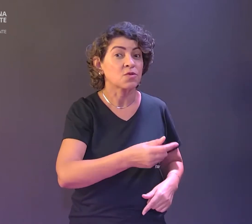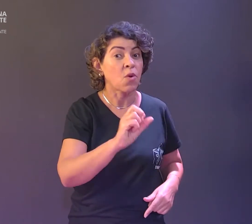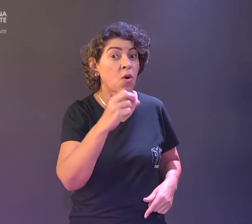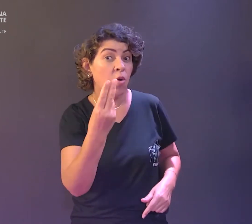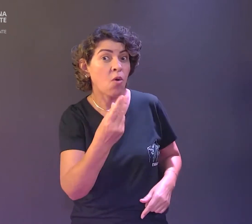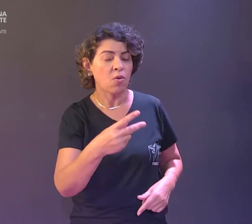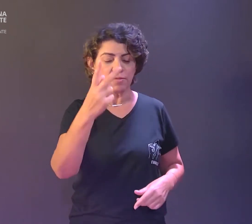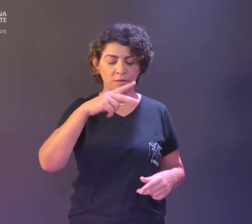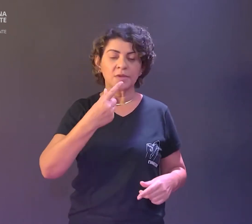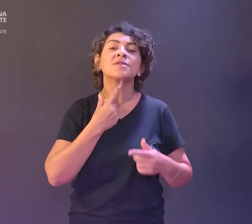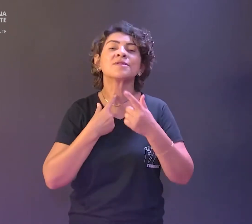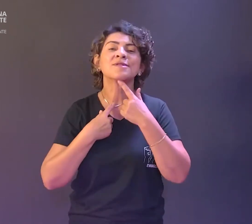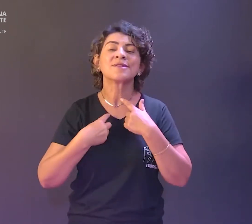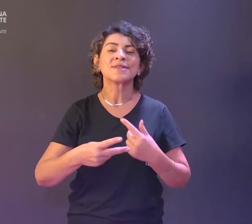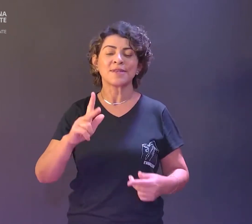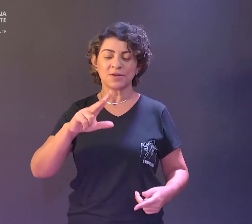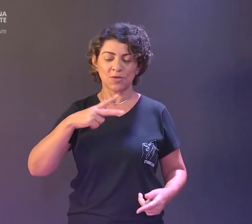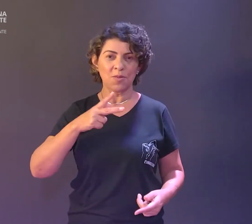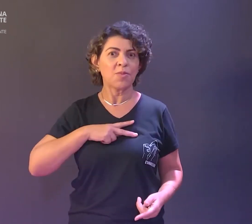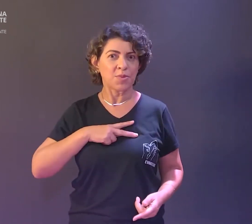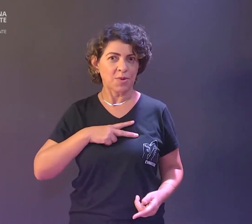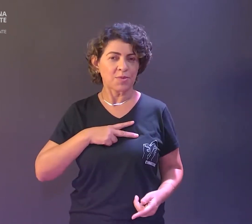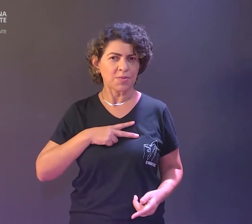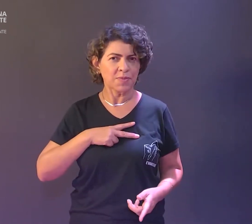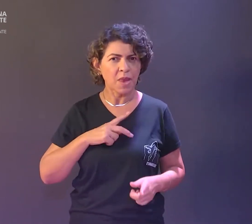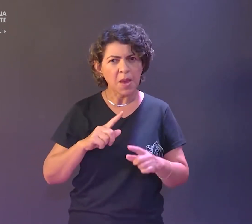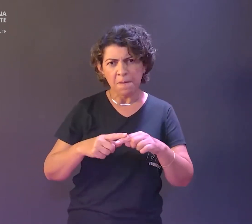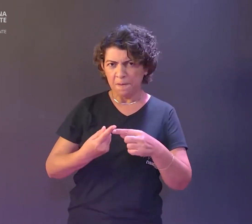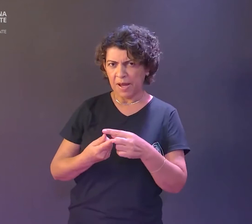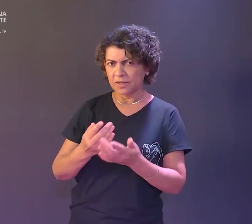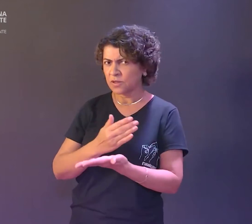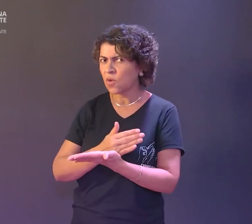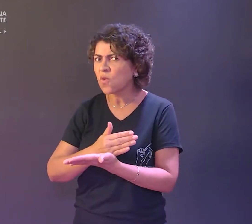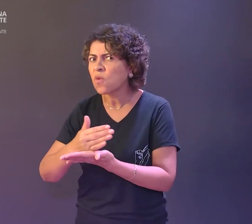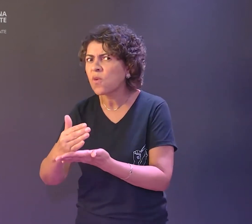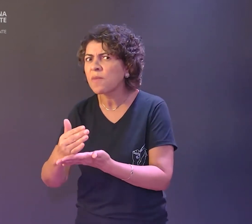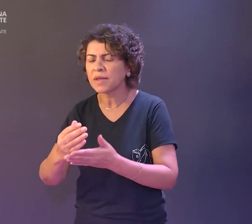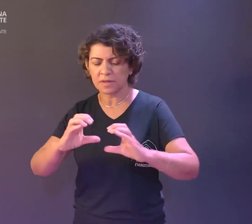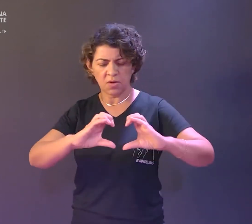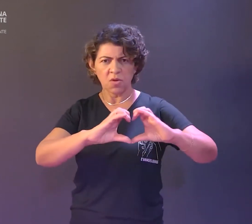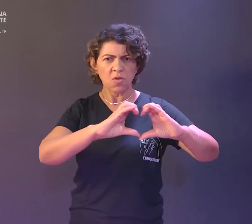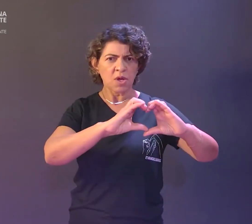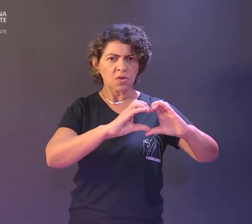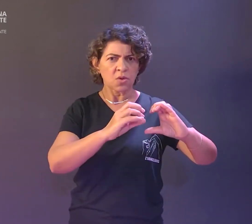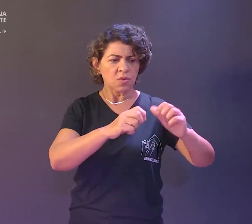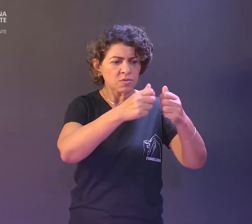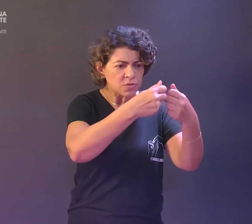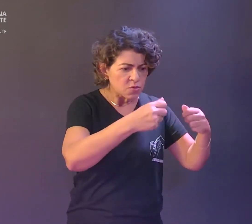Mas um ídolo não surge no nosso coração de uma hora para outra. Ele cresce dentro